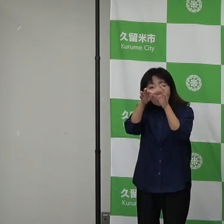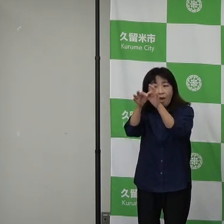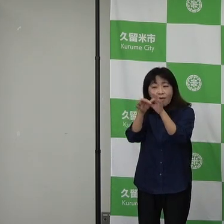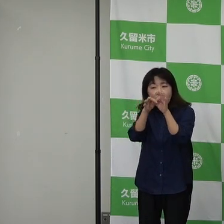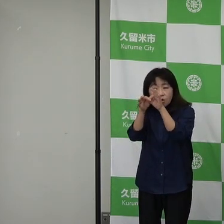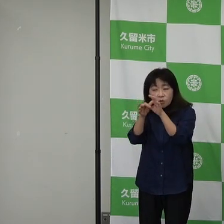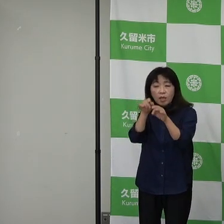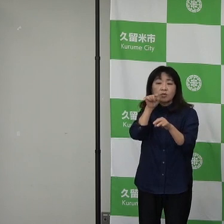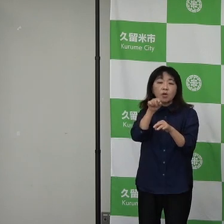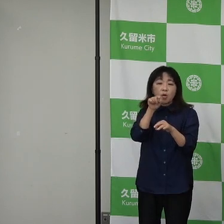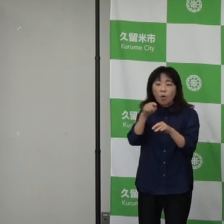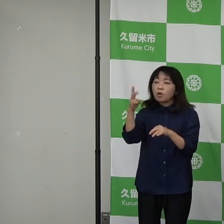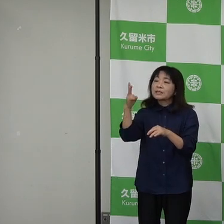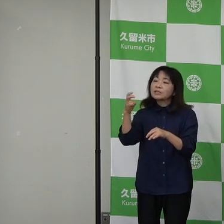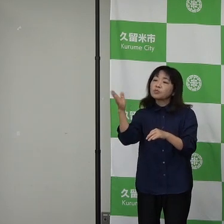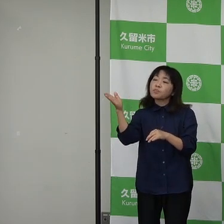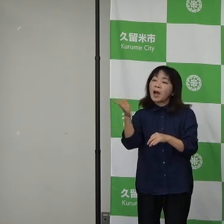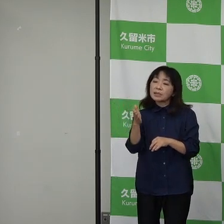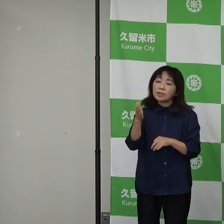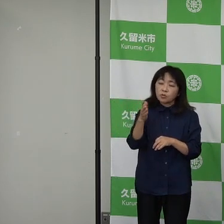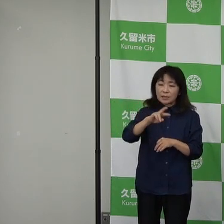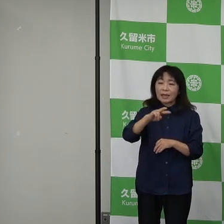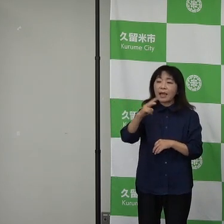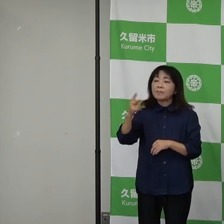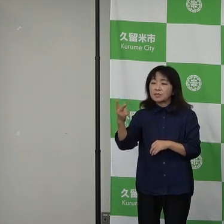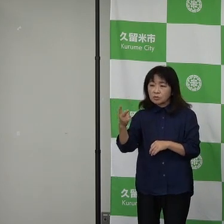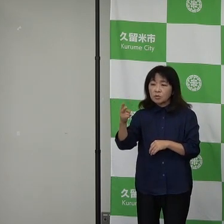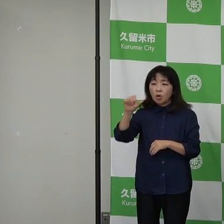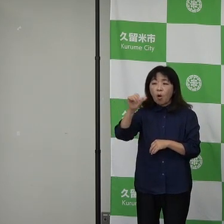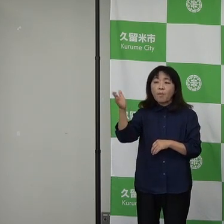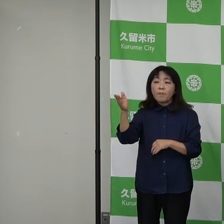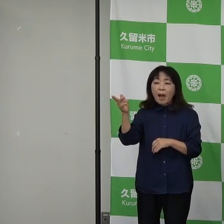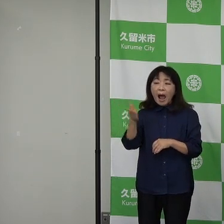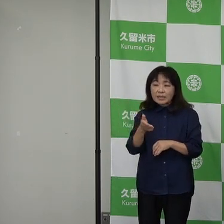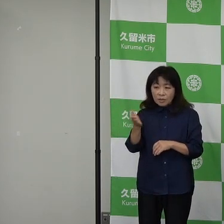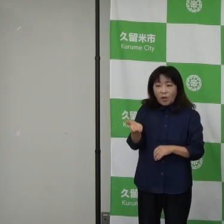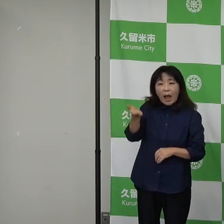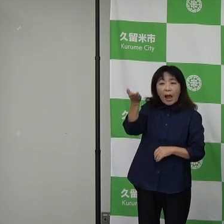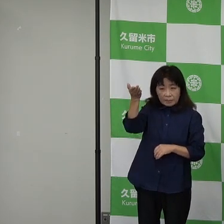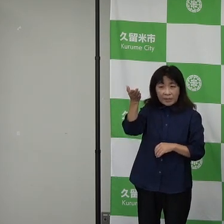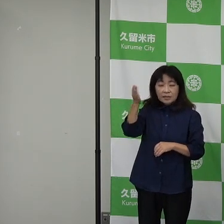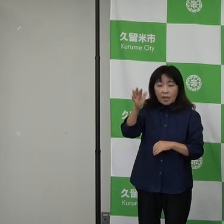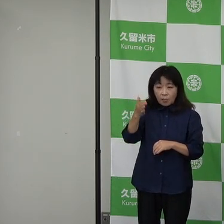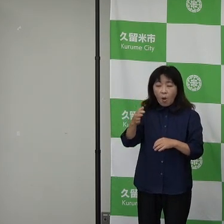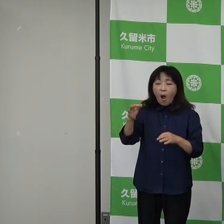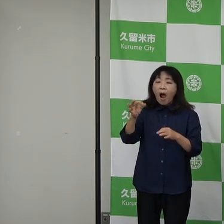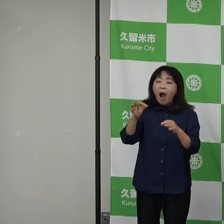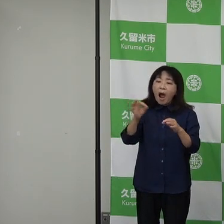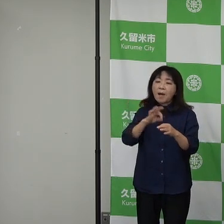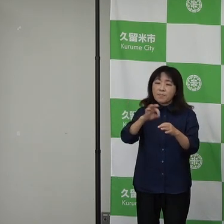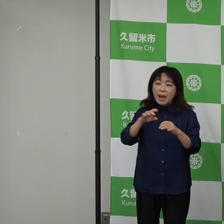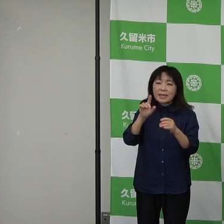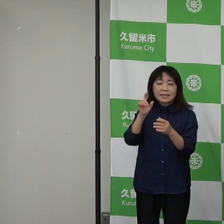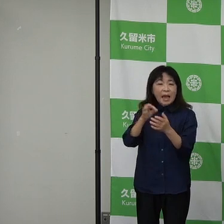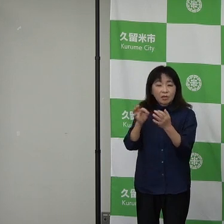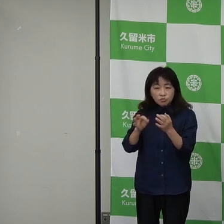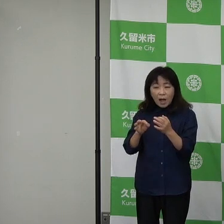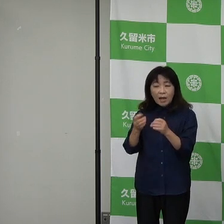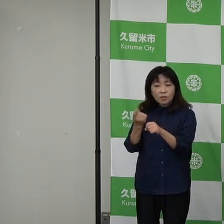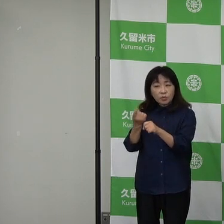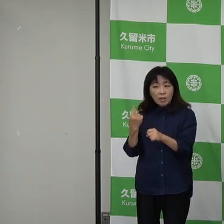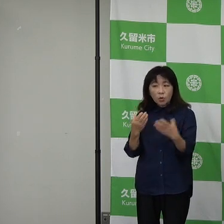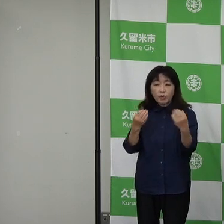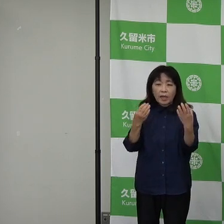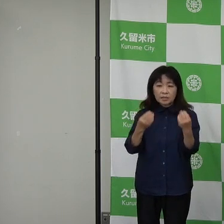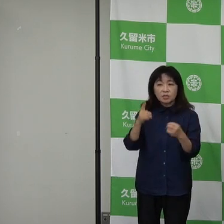これを 20% に引き上げます。約 5% 上がるわけですが、販売額は昨年度と同じ15